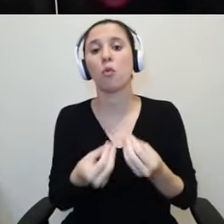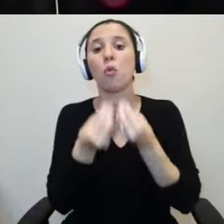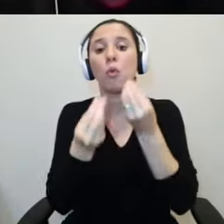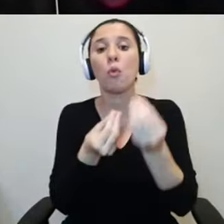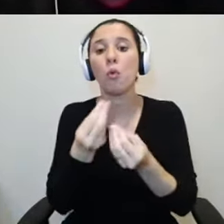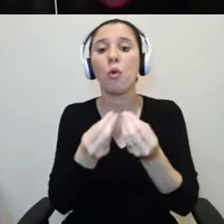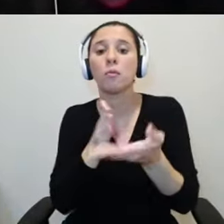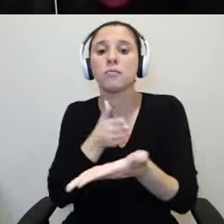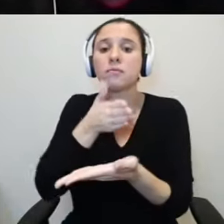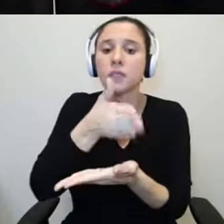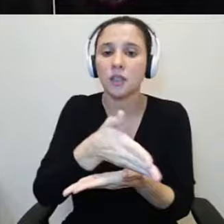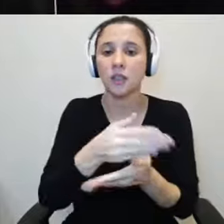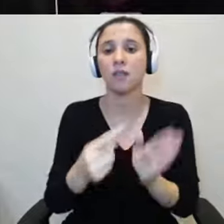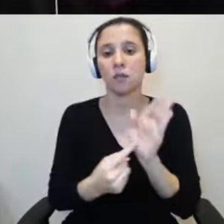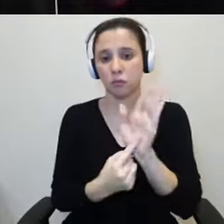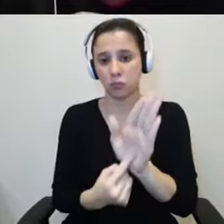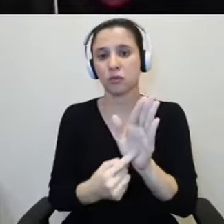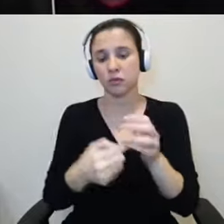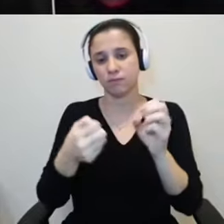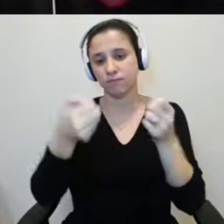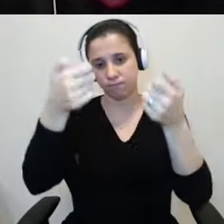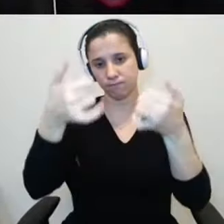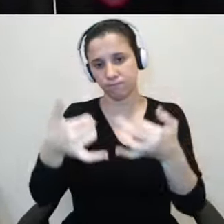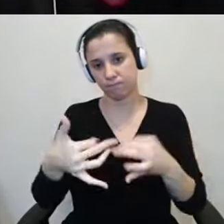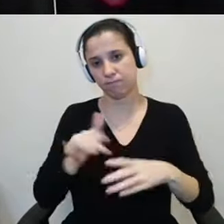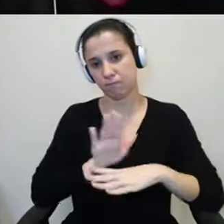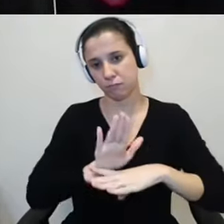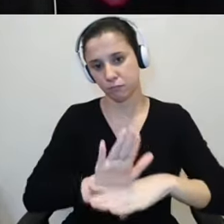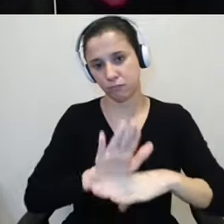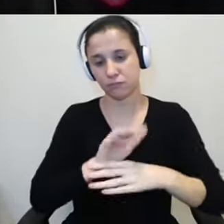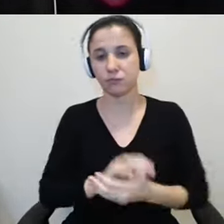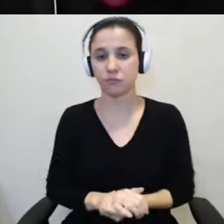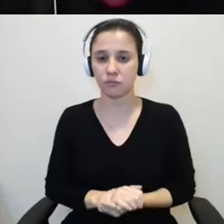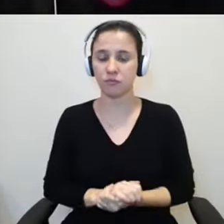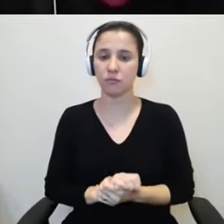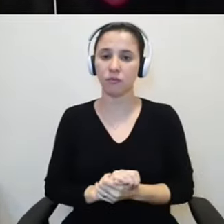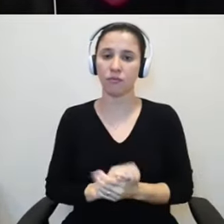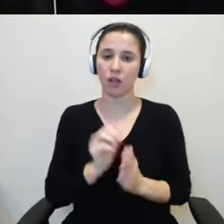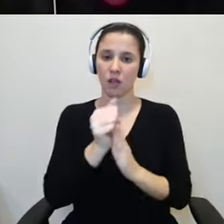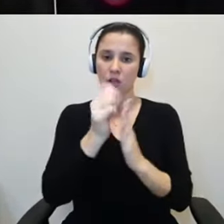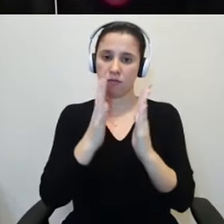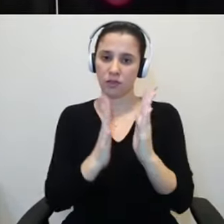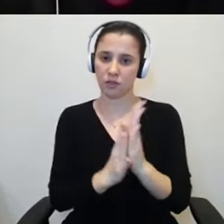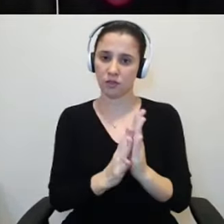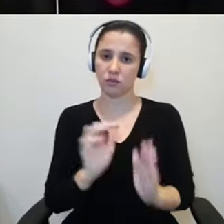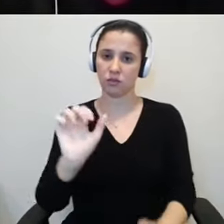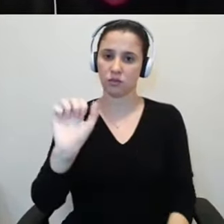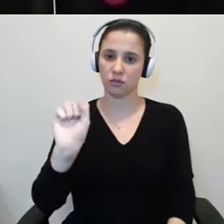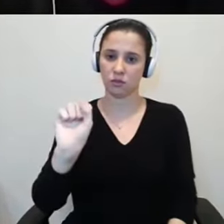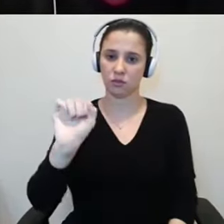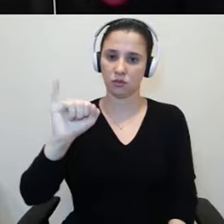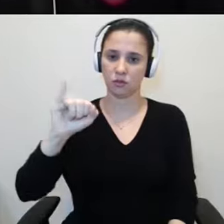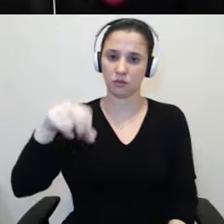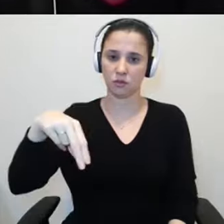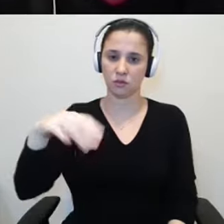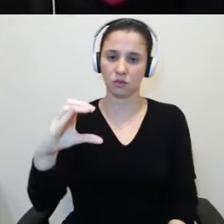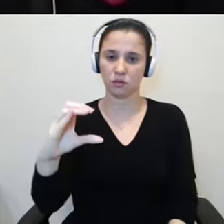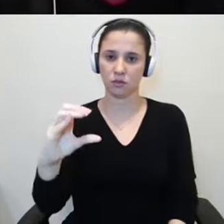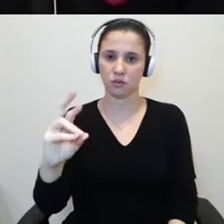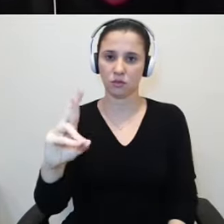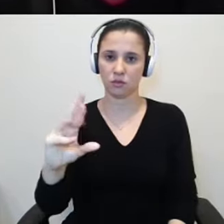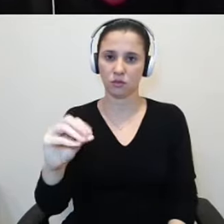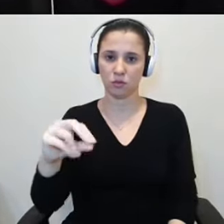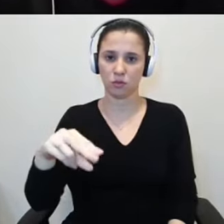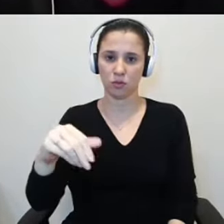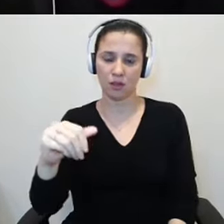atentos em relação a isso também. As atividades síncronas, nós estamos planejando para que elas ocorram pelo Teams, que a gente tem